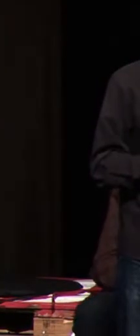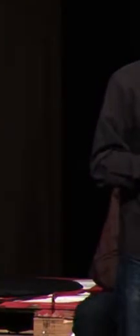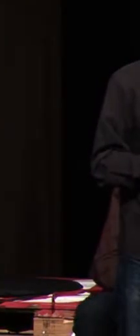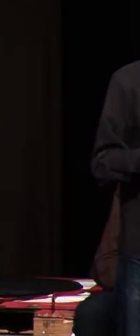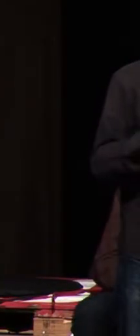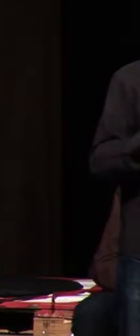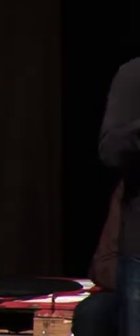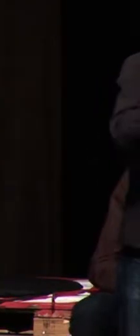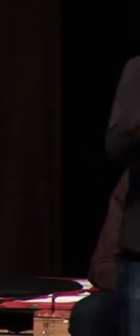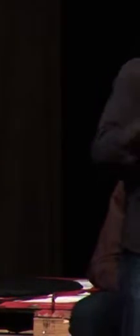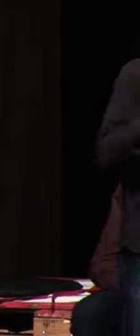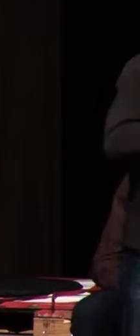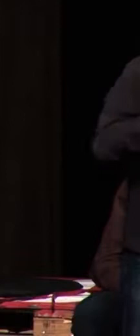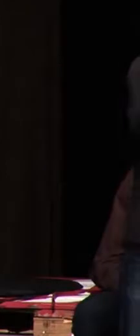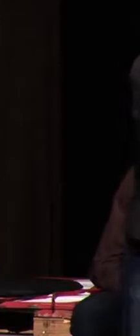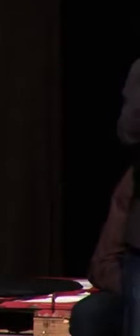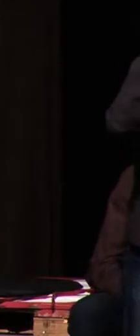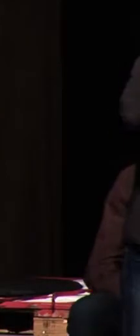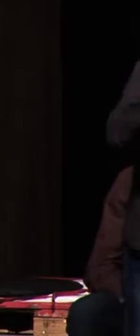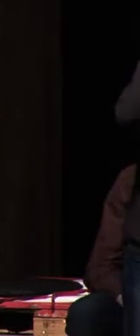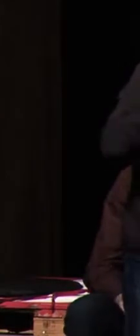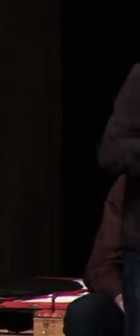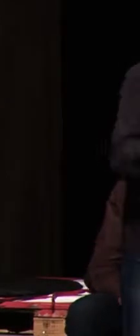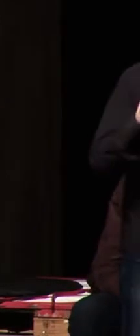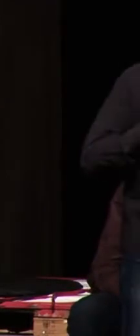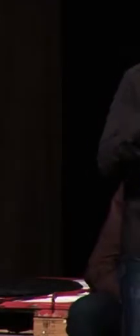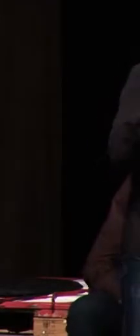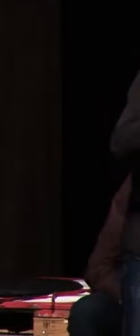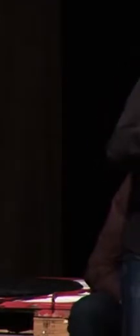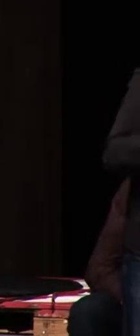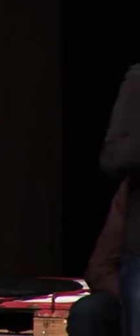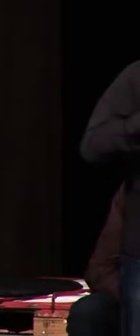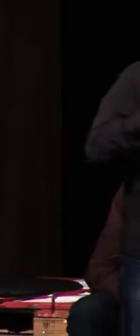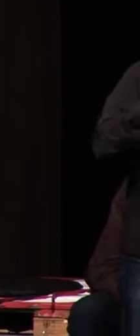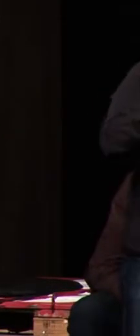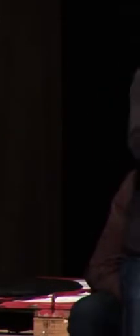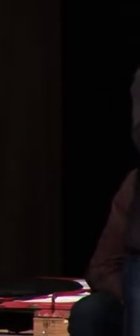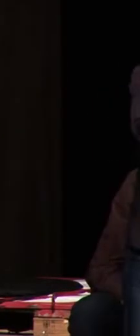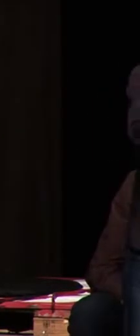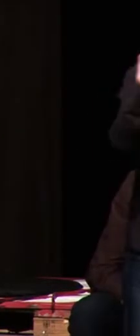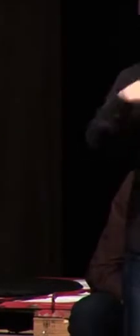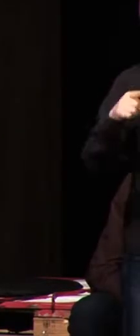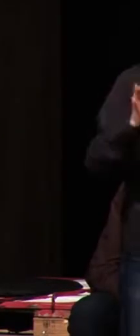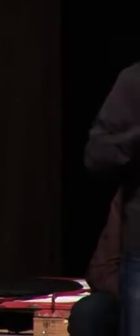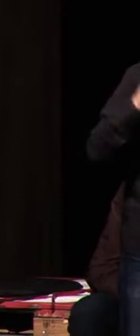Perquè sí, les nacions i els pobles existeixen, estan vius, estem vius, el nostre i molts més, i a més estem i